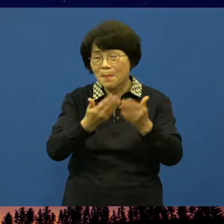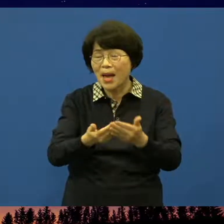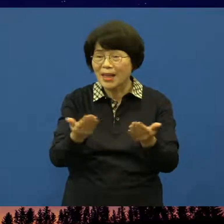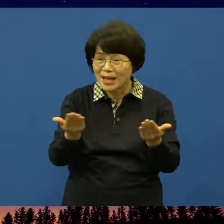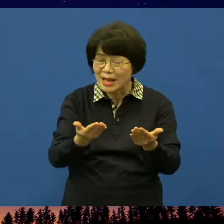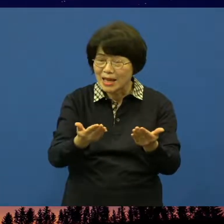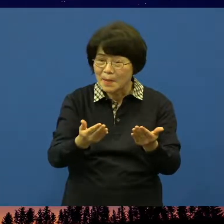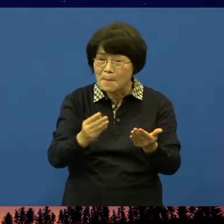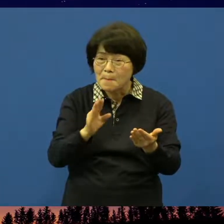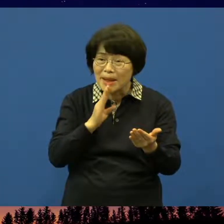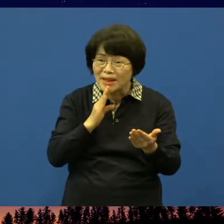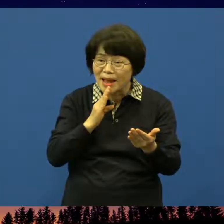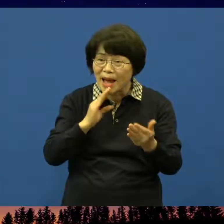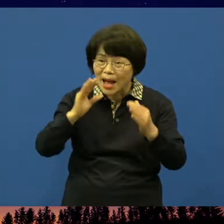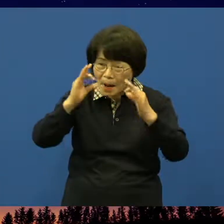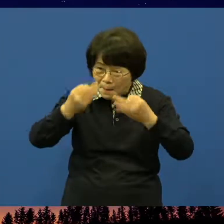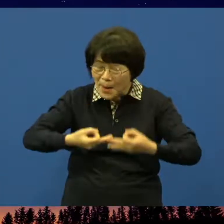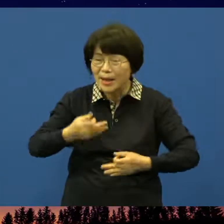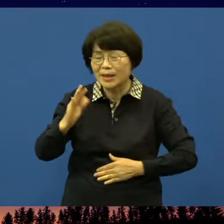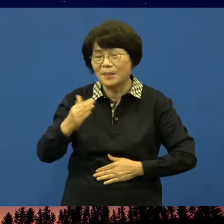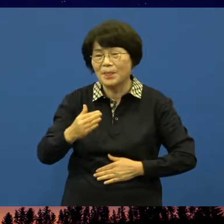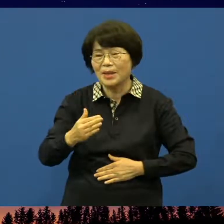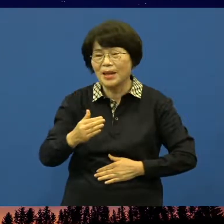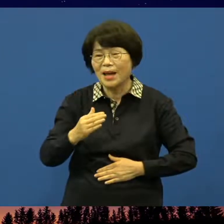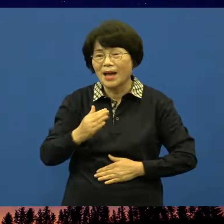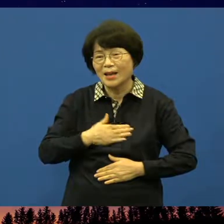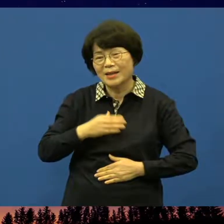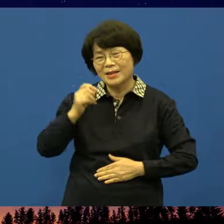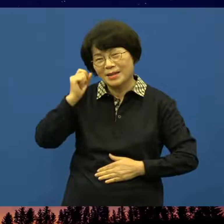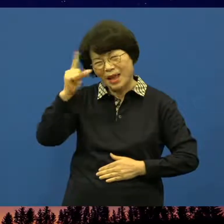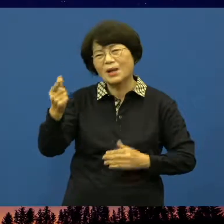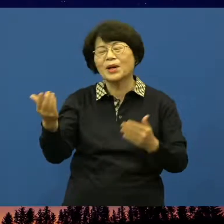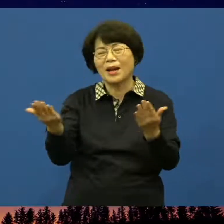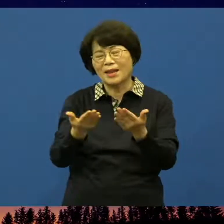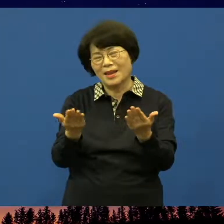것인가? 이것이 정말 탁월한 것인가 하는 거죠.